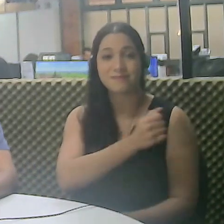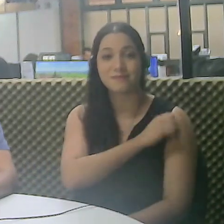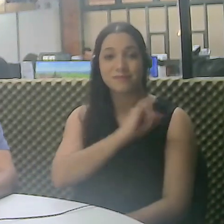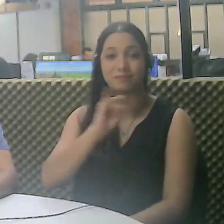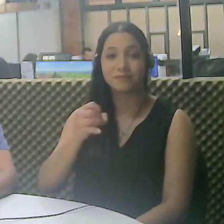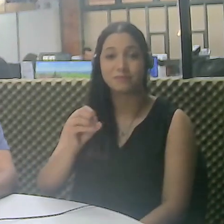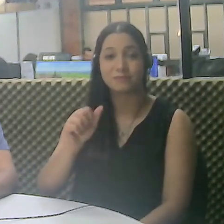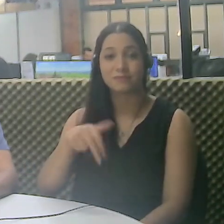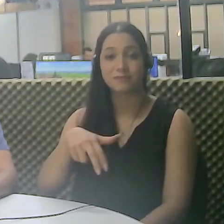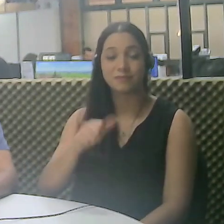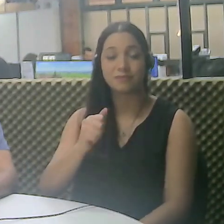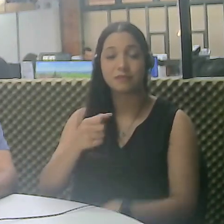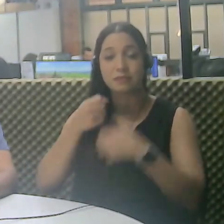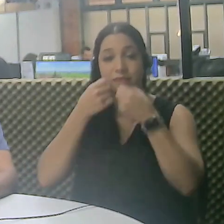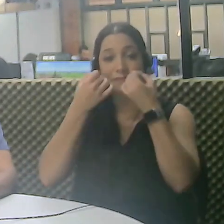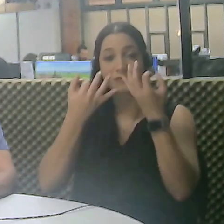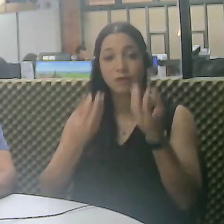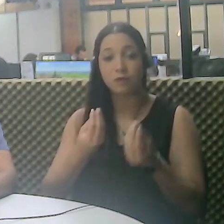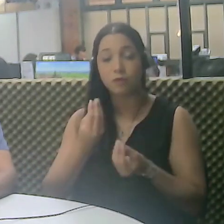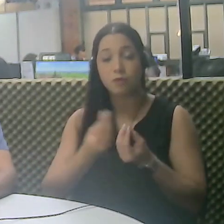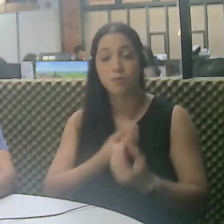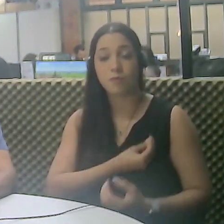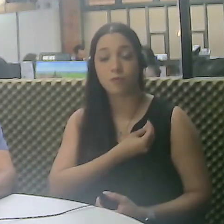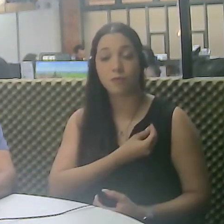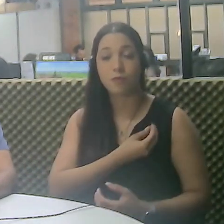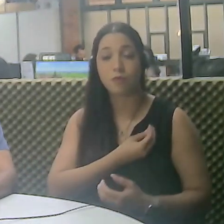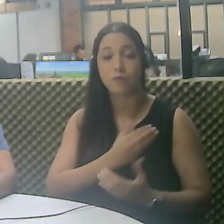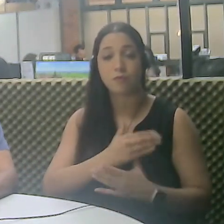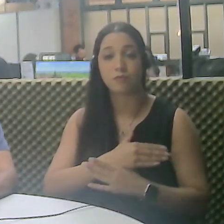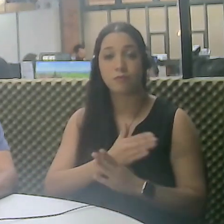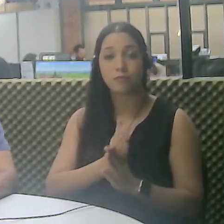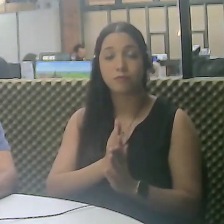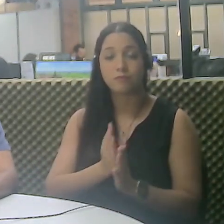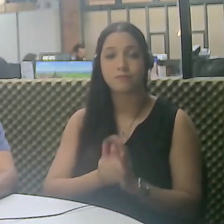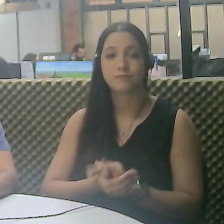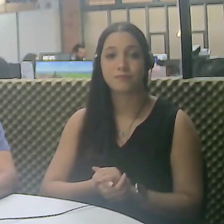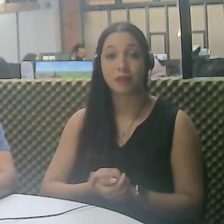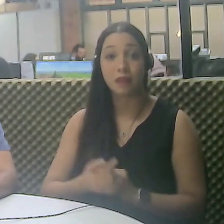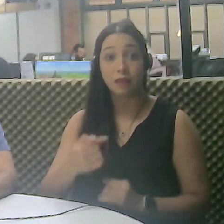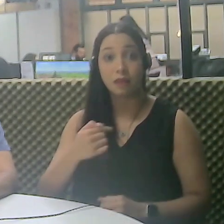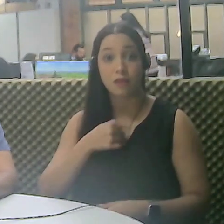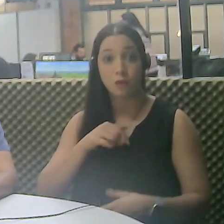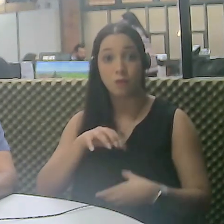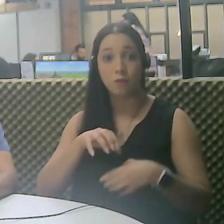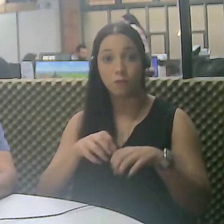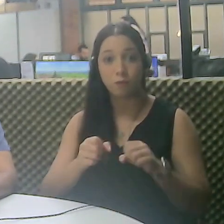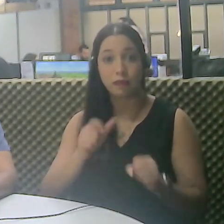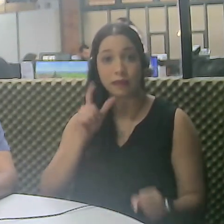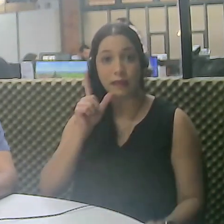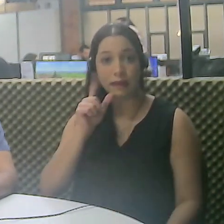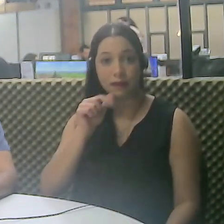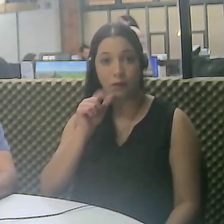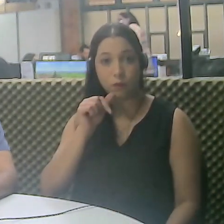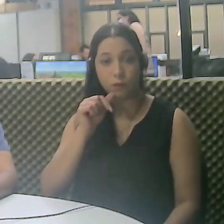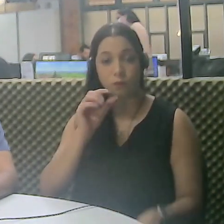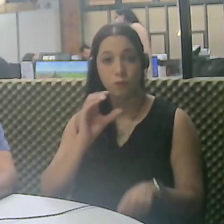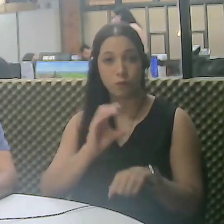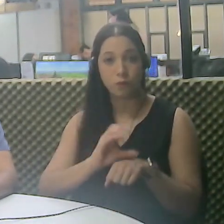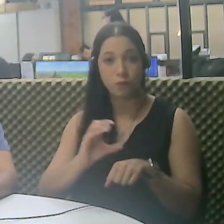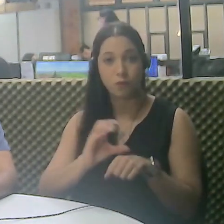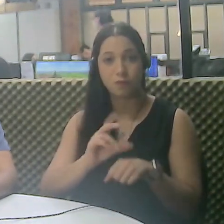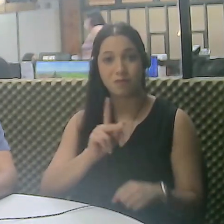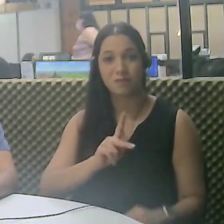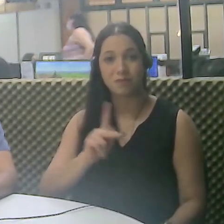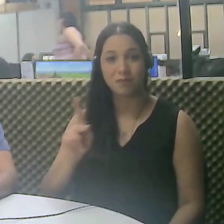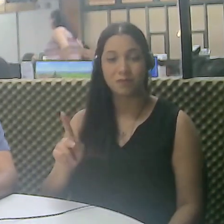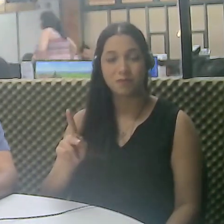Alves Pereira relata como o curso mudou o rumo da sua vida. Eu fiz o curso no Lagoinha, né, e com a nossa